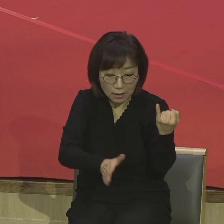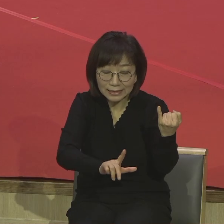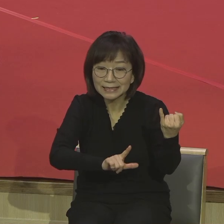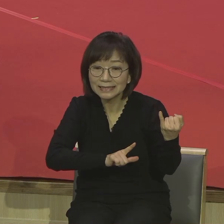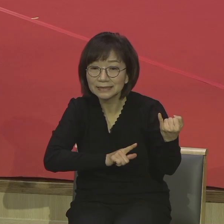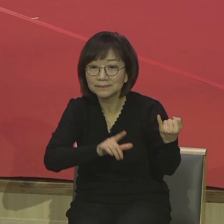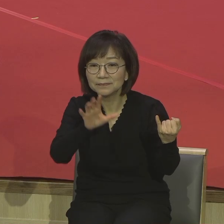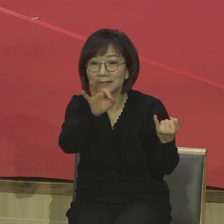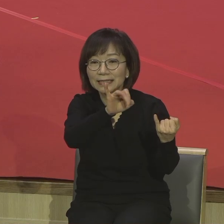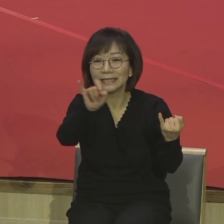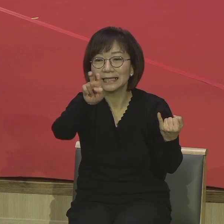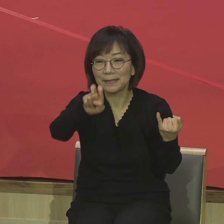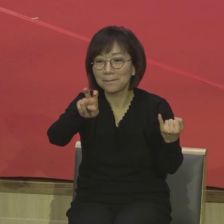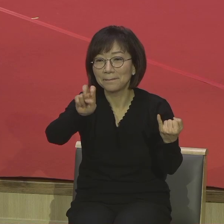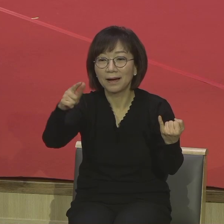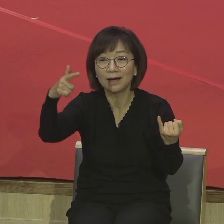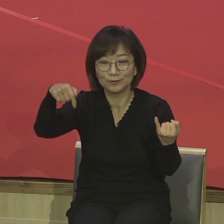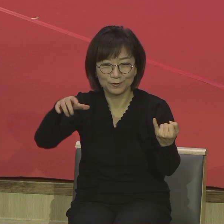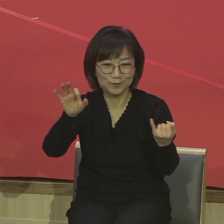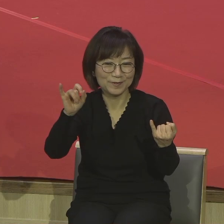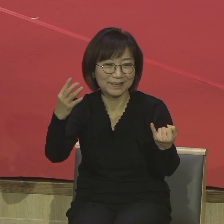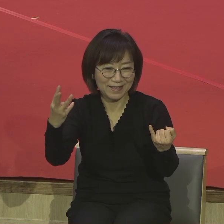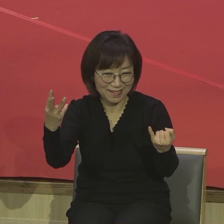이름은 임마누엘이라 하리라.